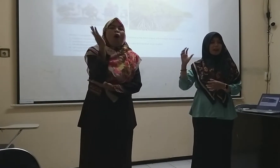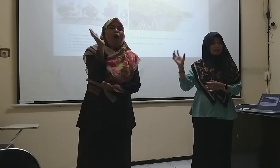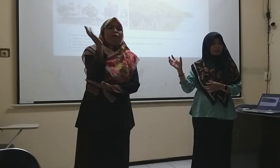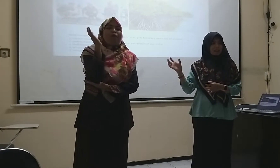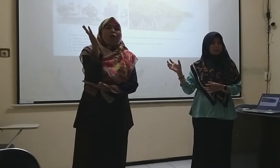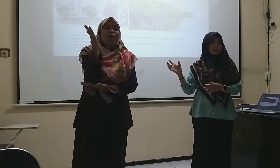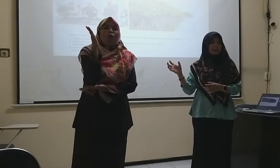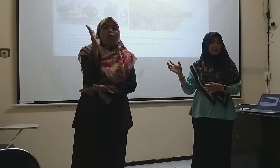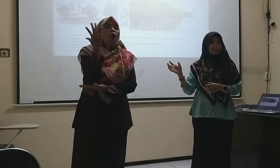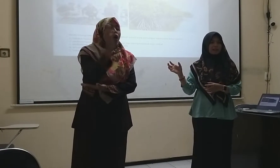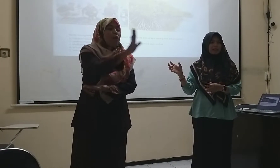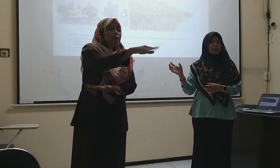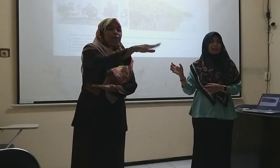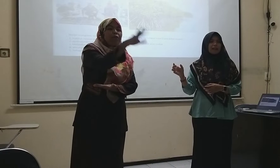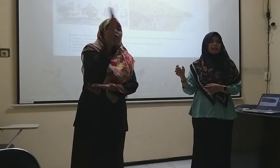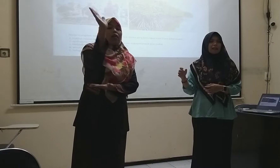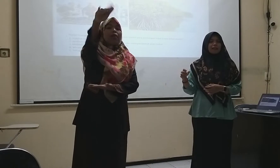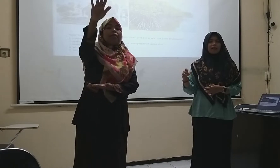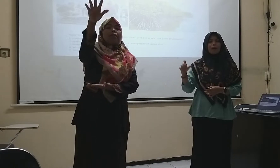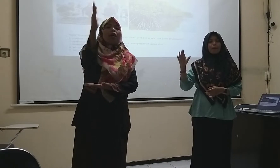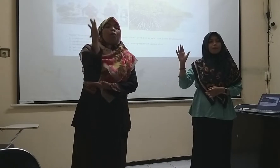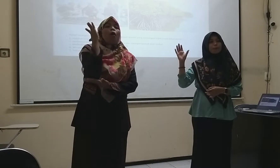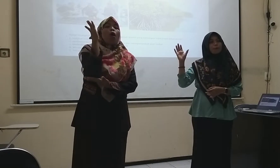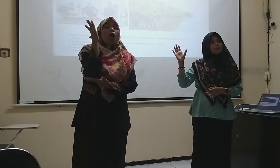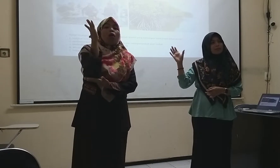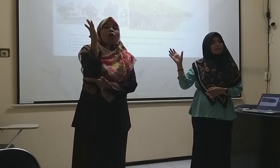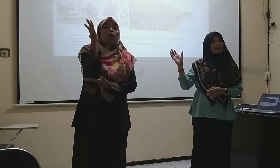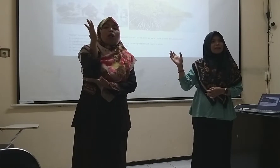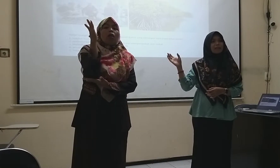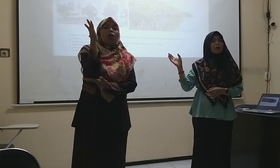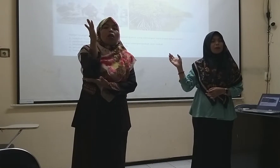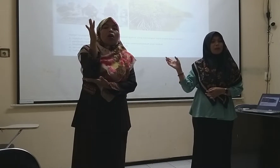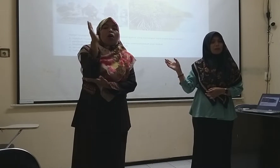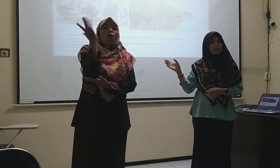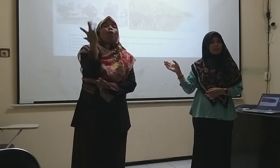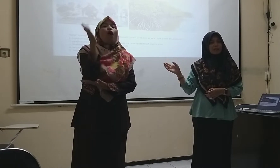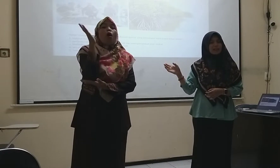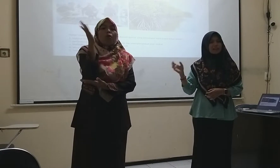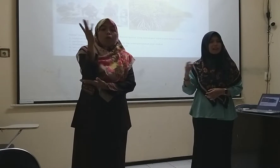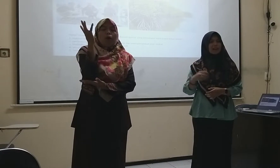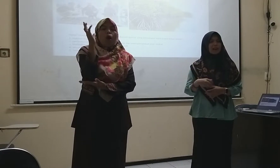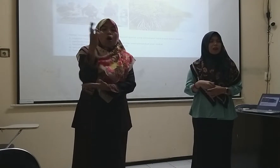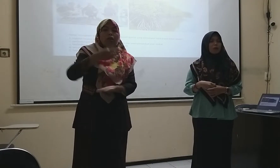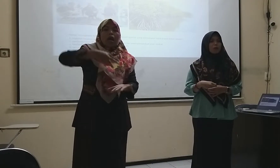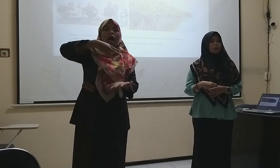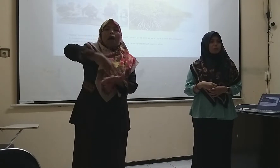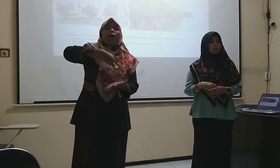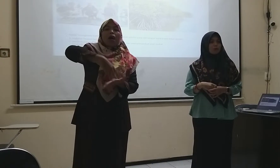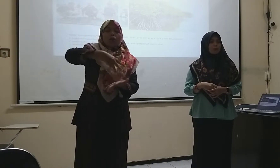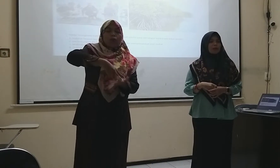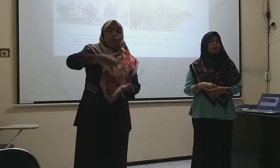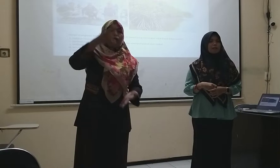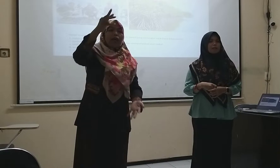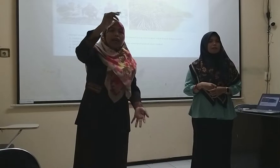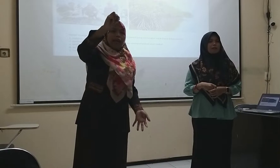memiliki akar yang besar. Ya. Nah, fungsi dari pohon mangrove ini adalah